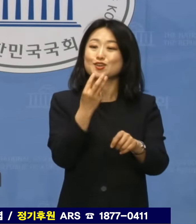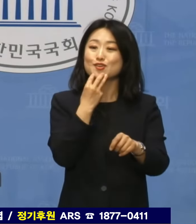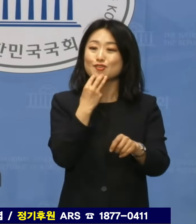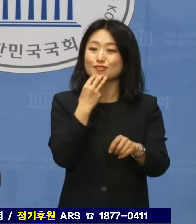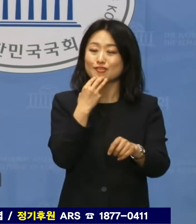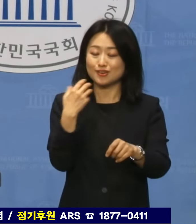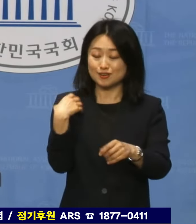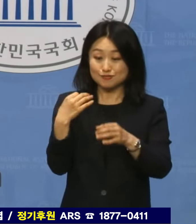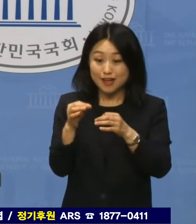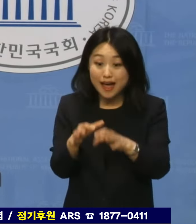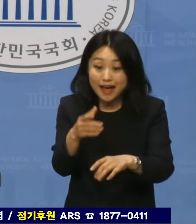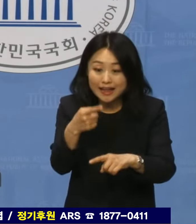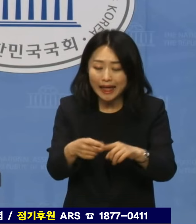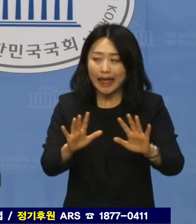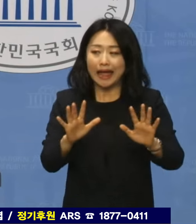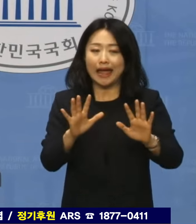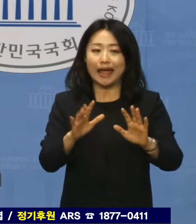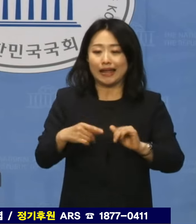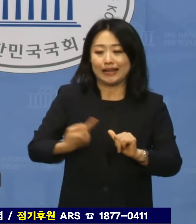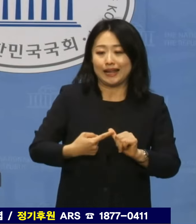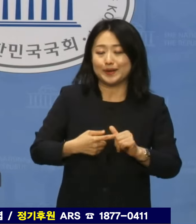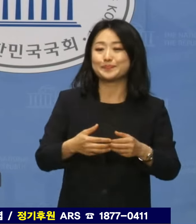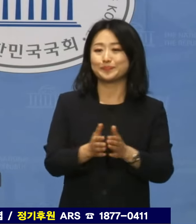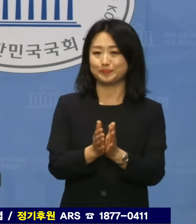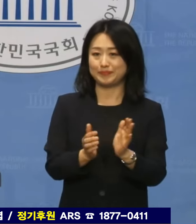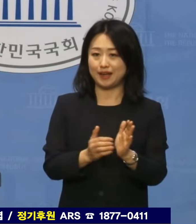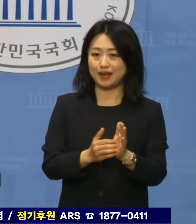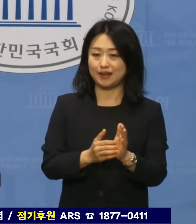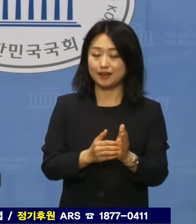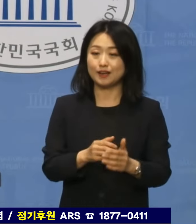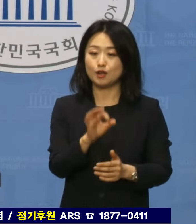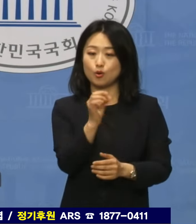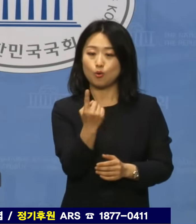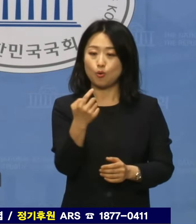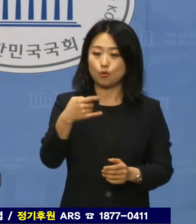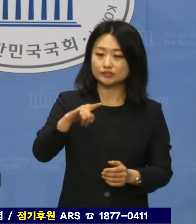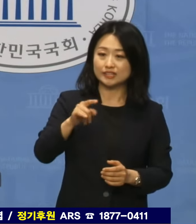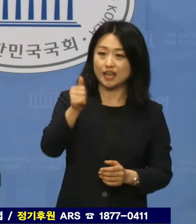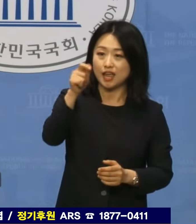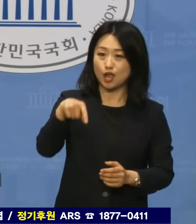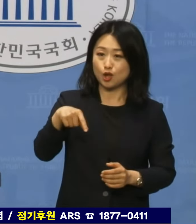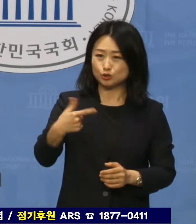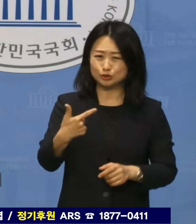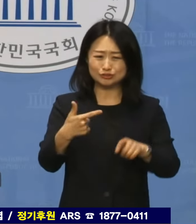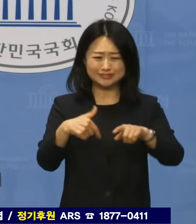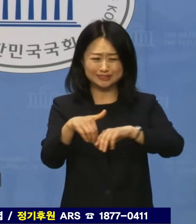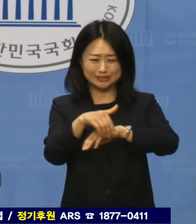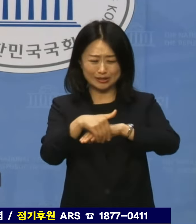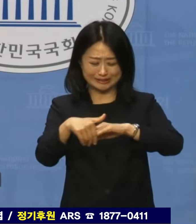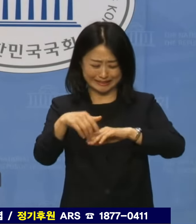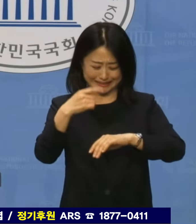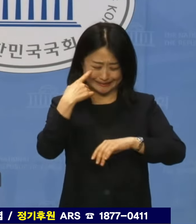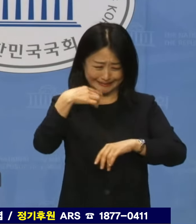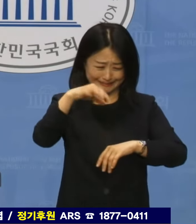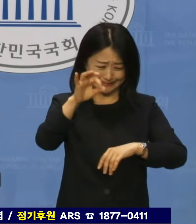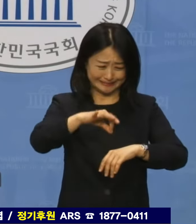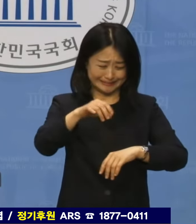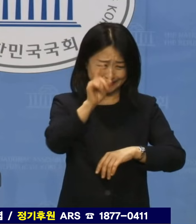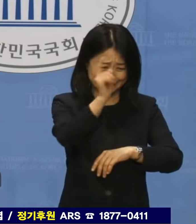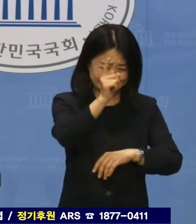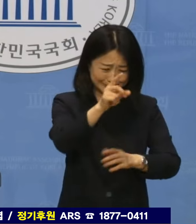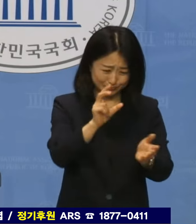있죠. 당시에도 오세훈 서울시장의 오세훈이스러운 정책이라는 비판을